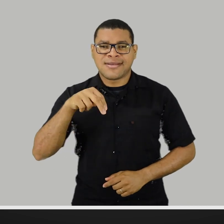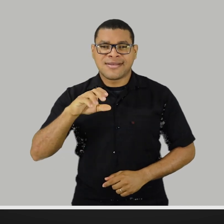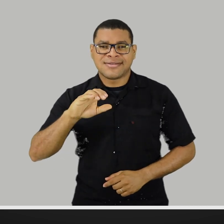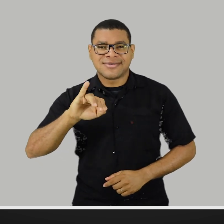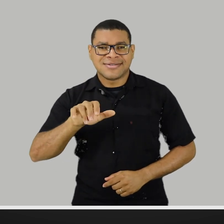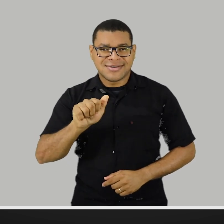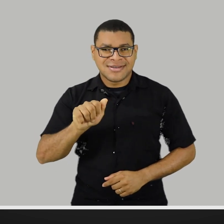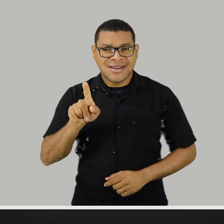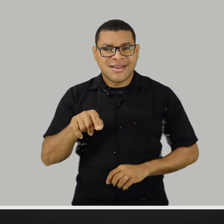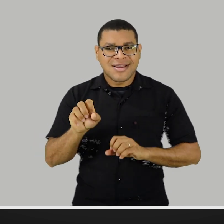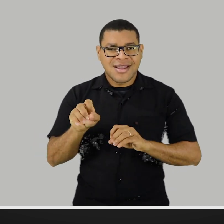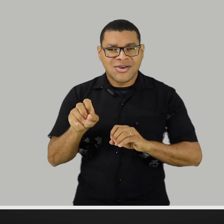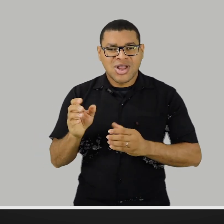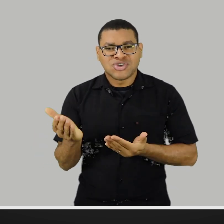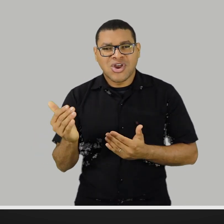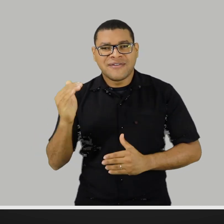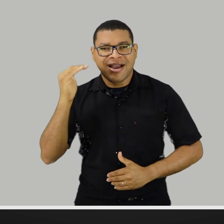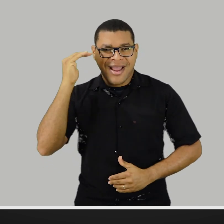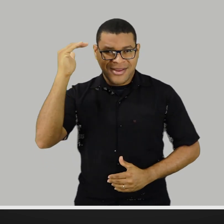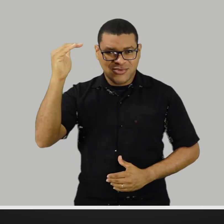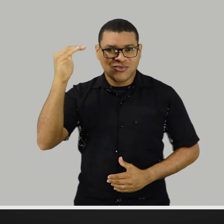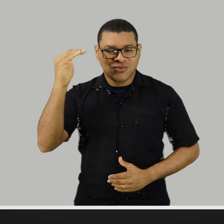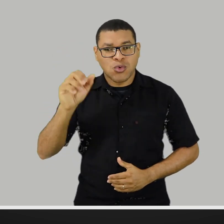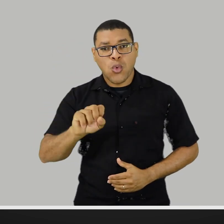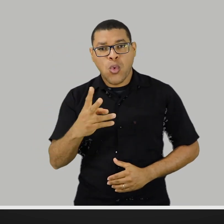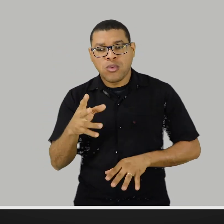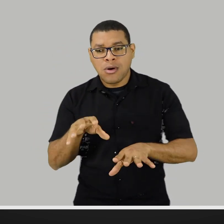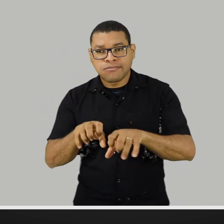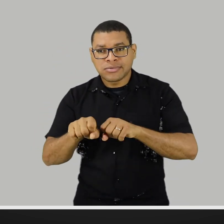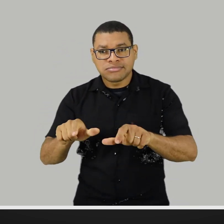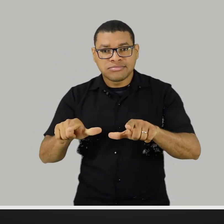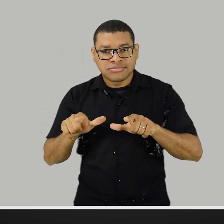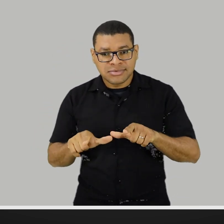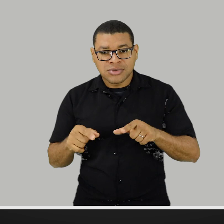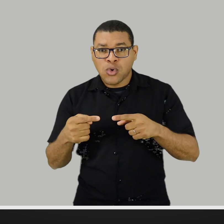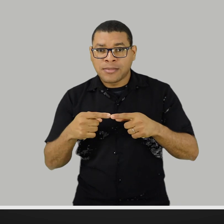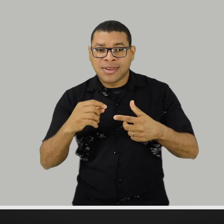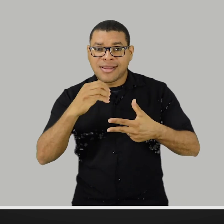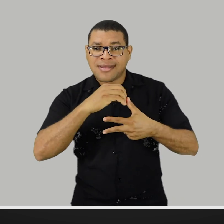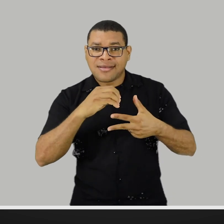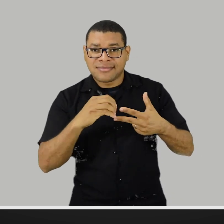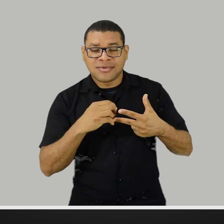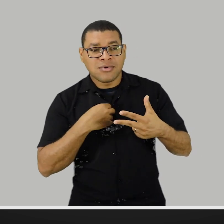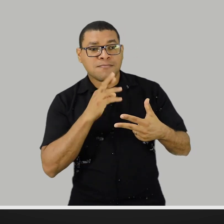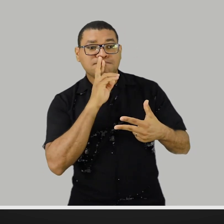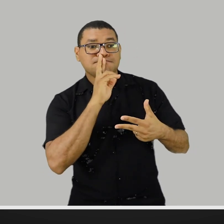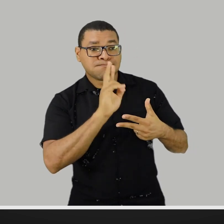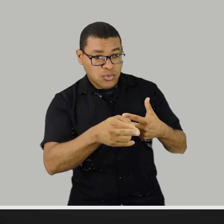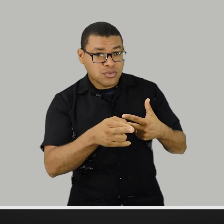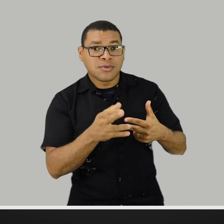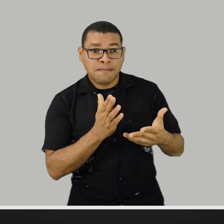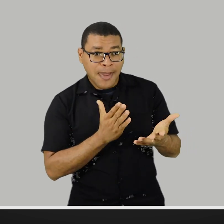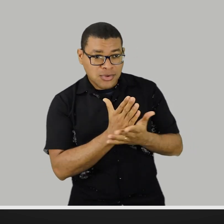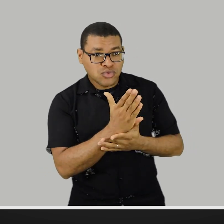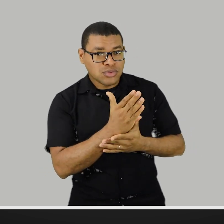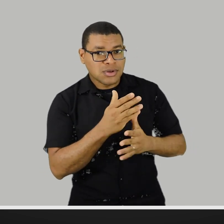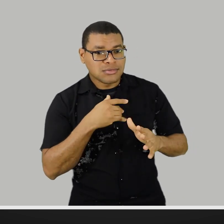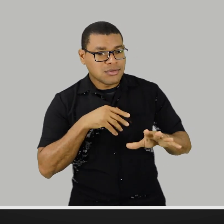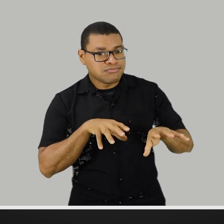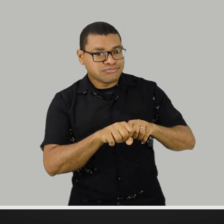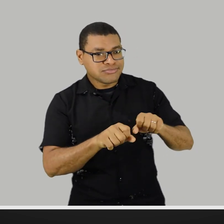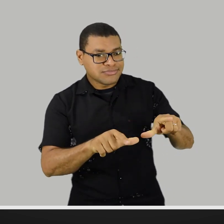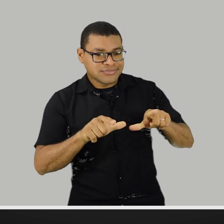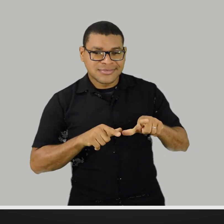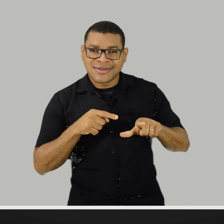e Adultos ou tem obtido o certificado de conclusão Com base no resultado do Exame Nacional do Ensino Médio o Enem